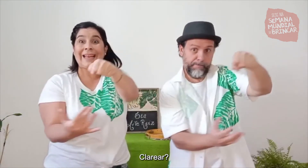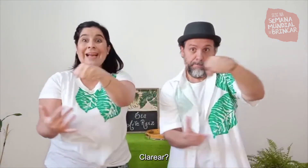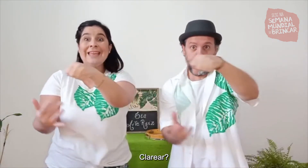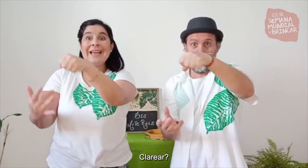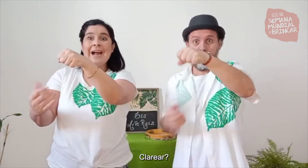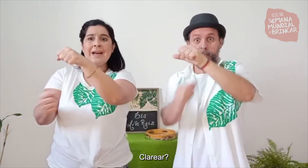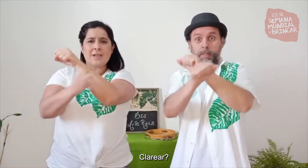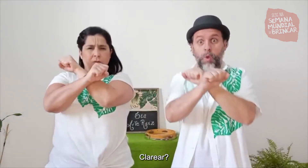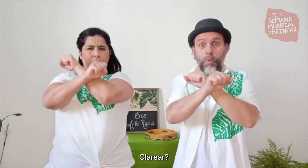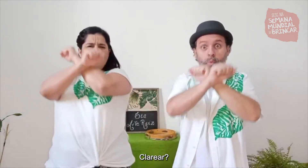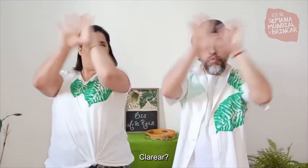Clarear.